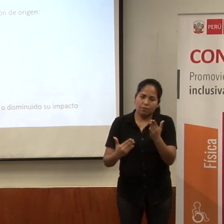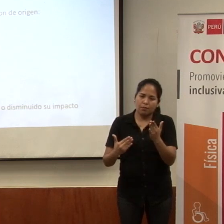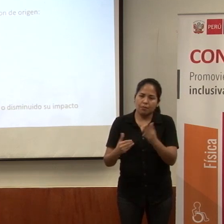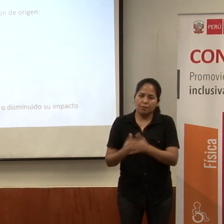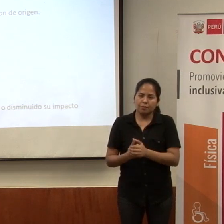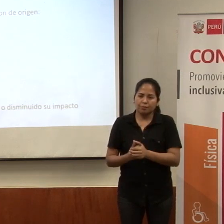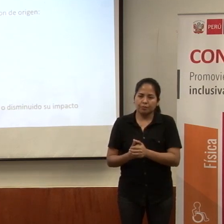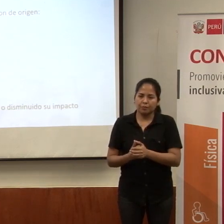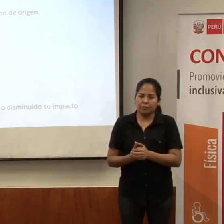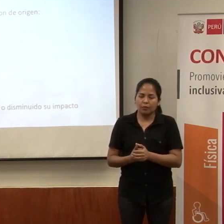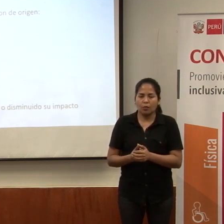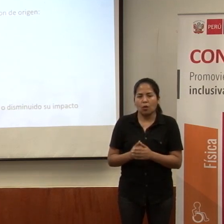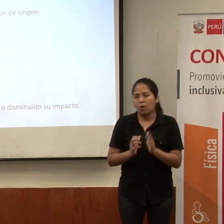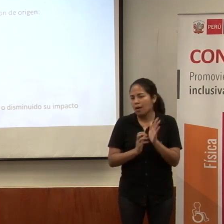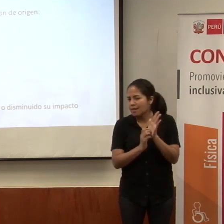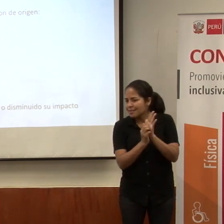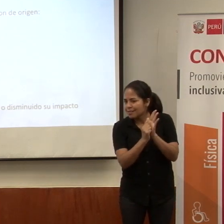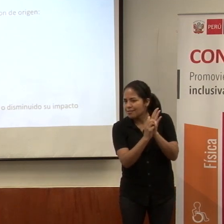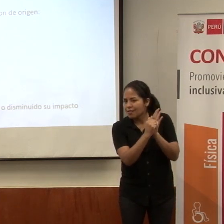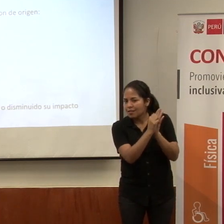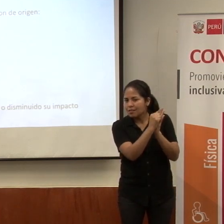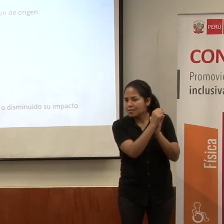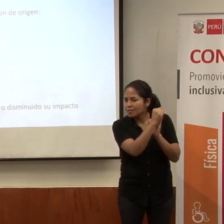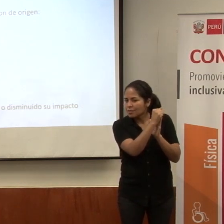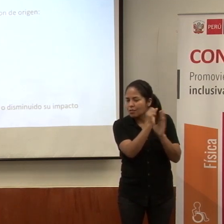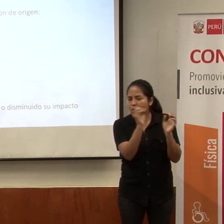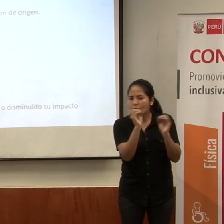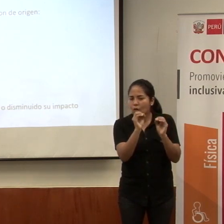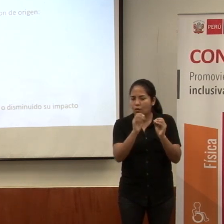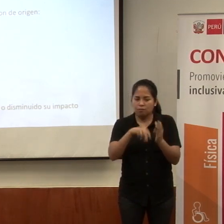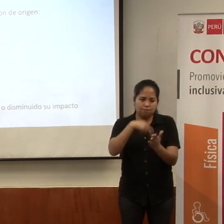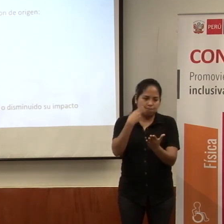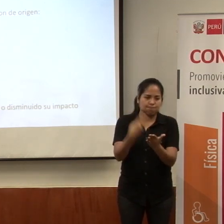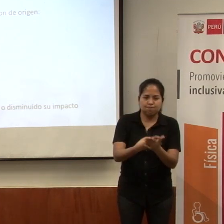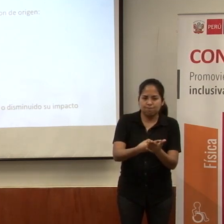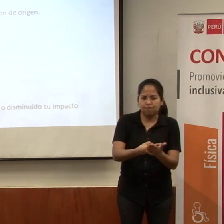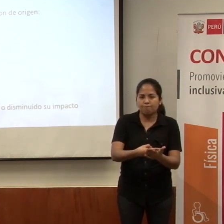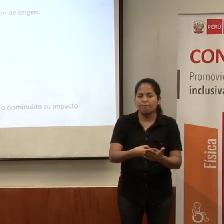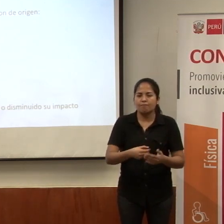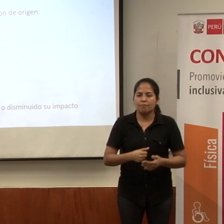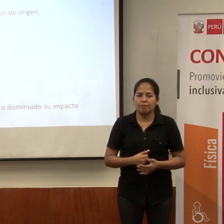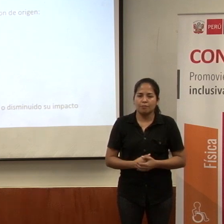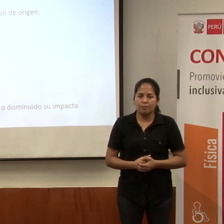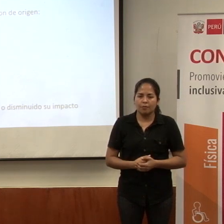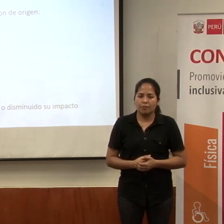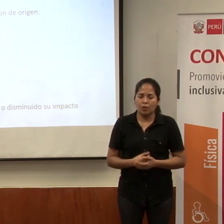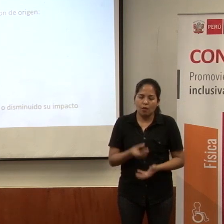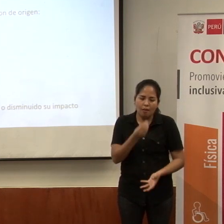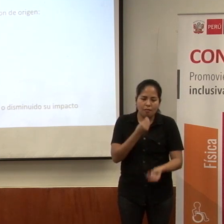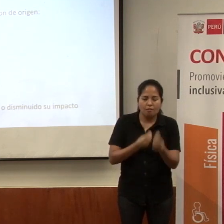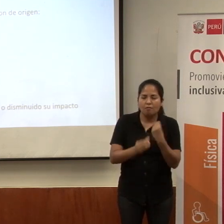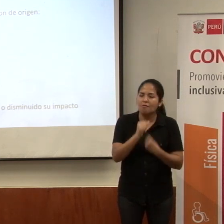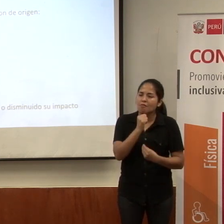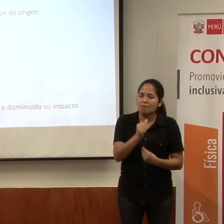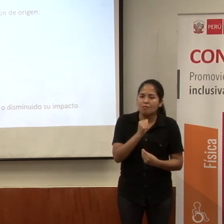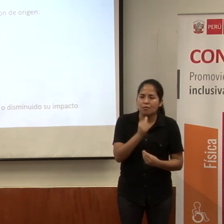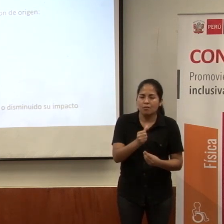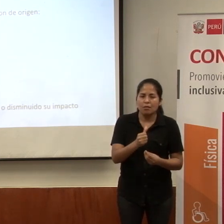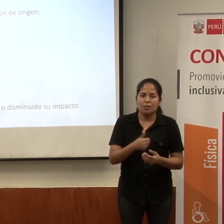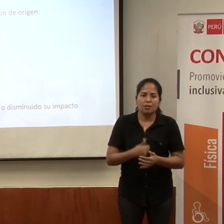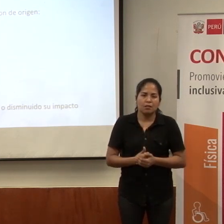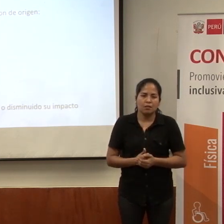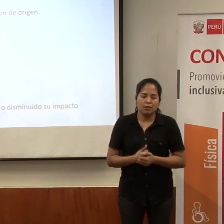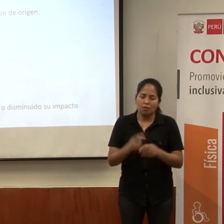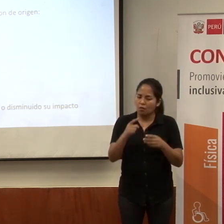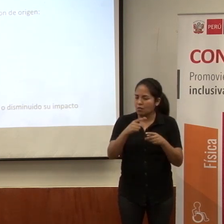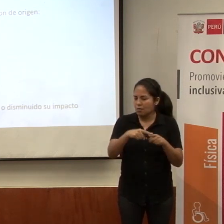importantes son las infecciones, los accidentes, la malnutrición y